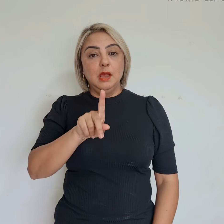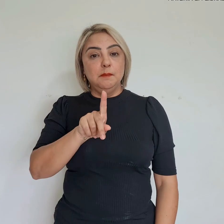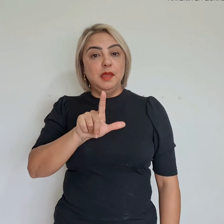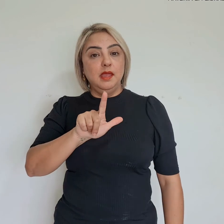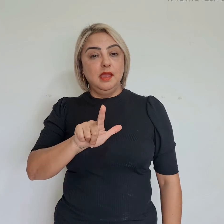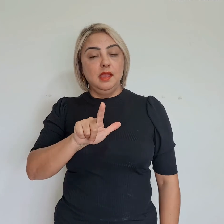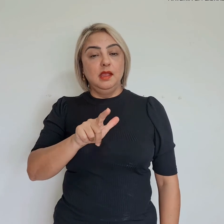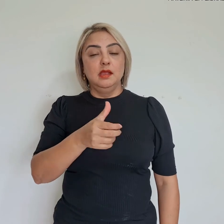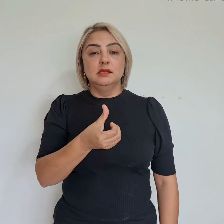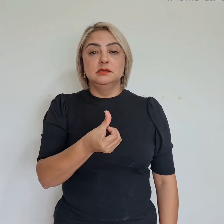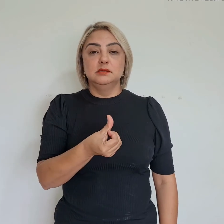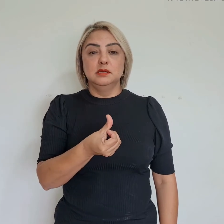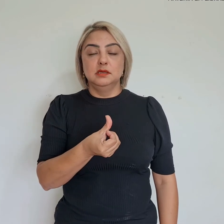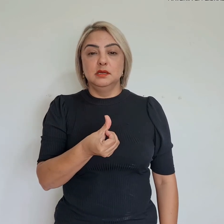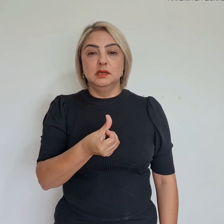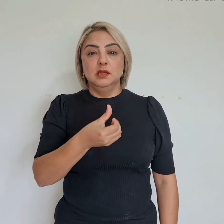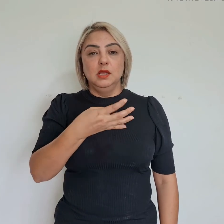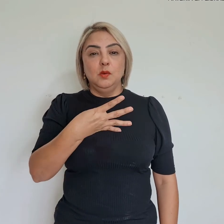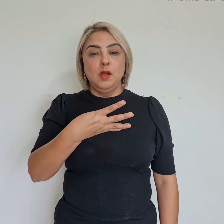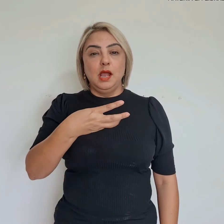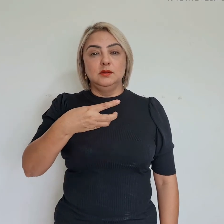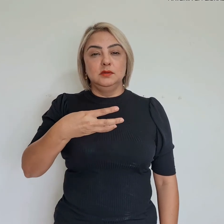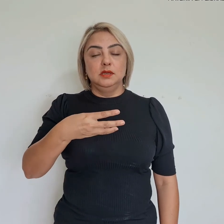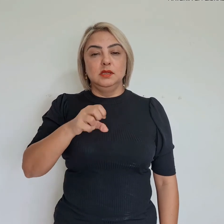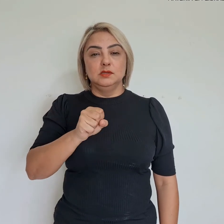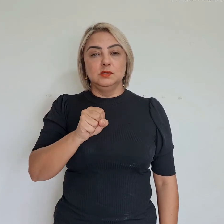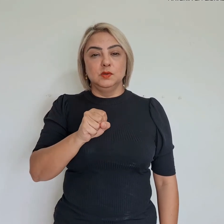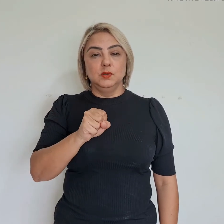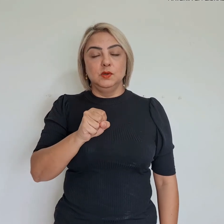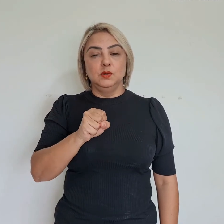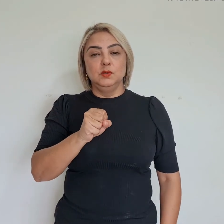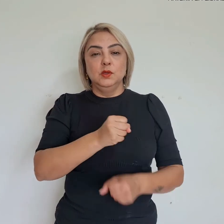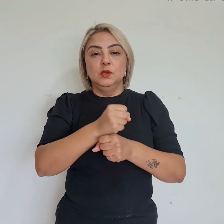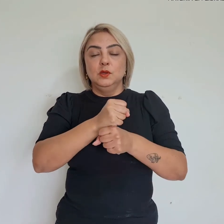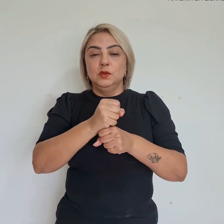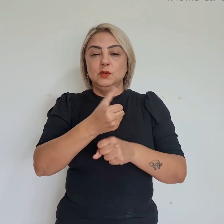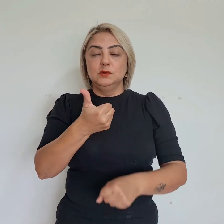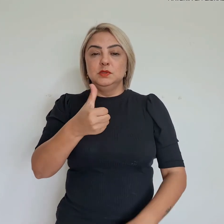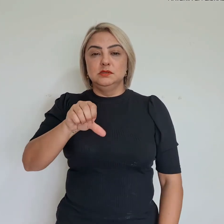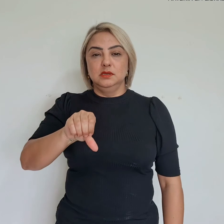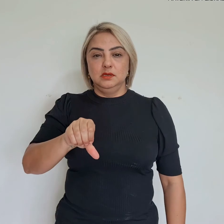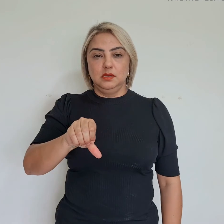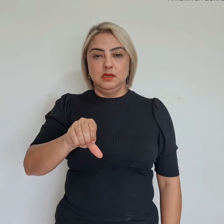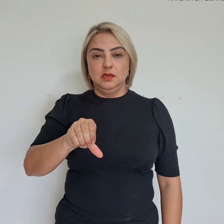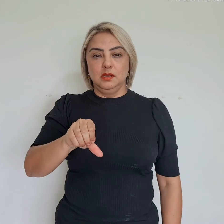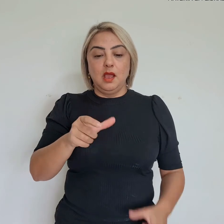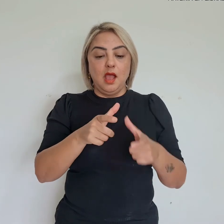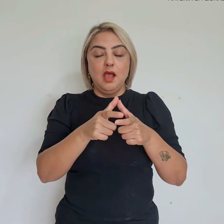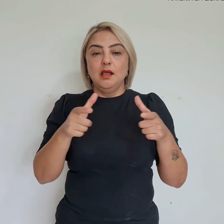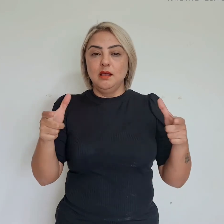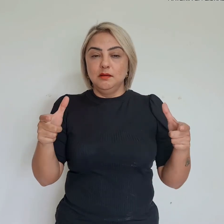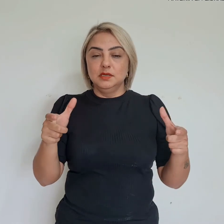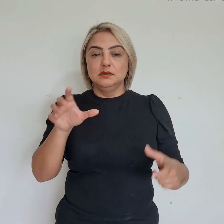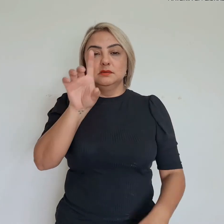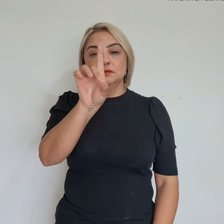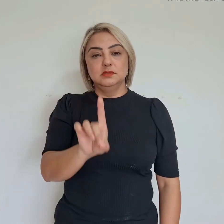6.438/2019, ampliação do direito ao porte de